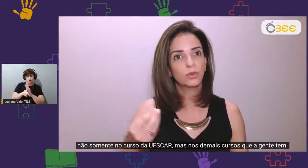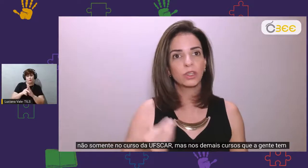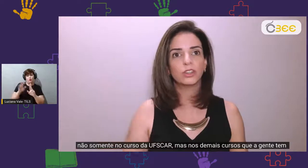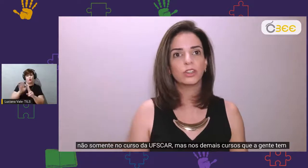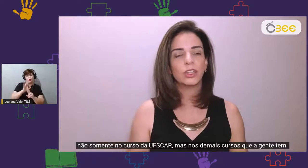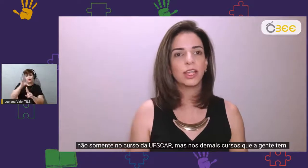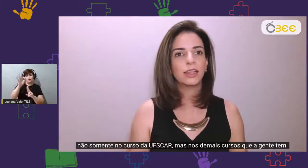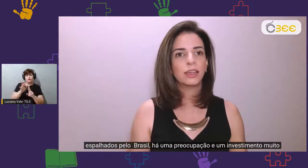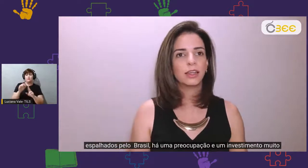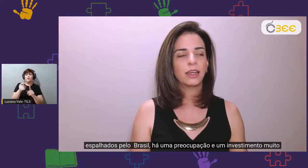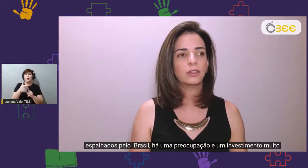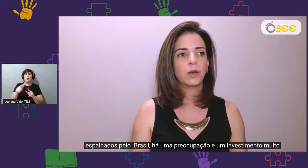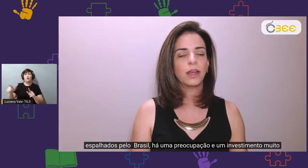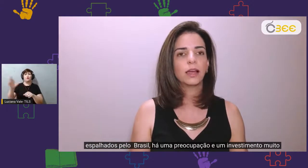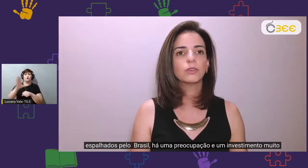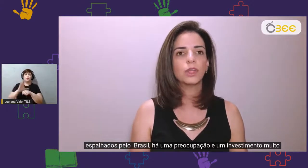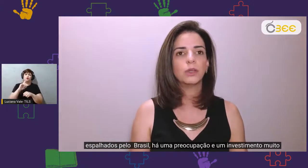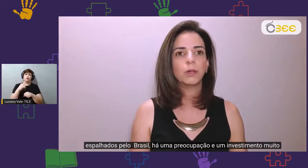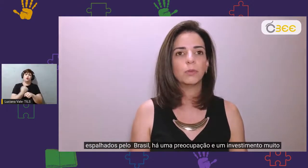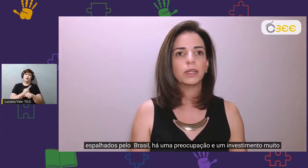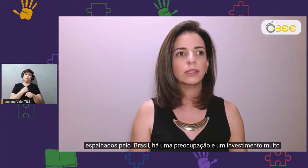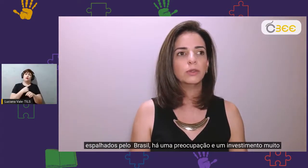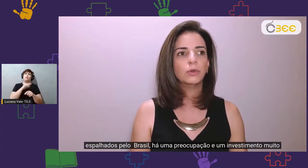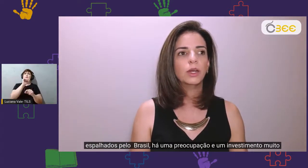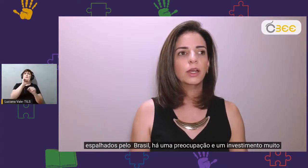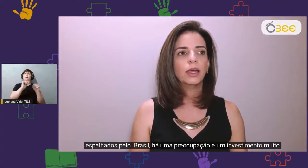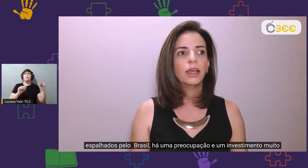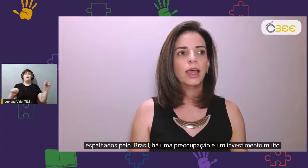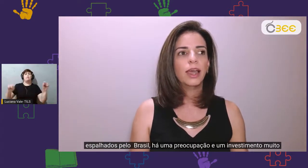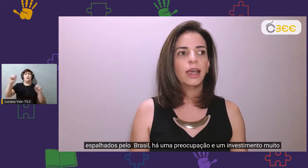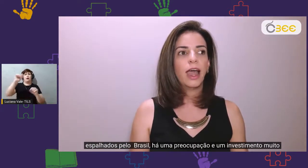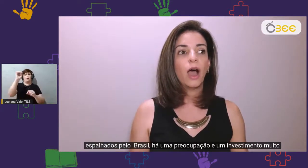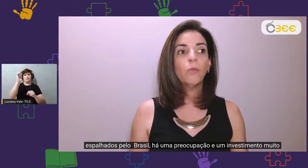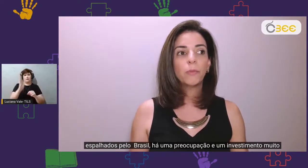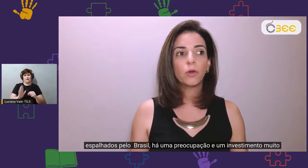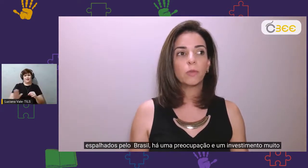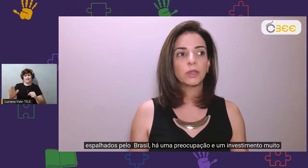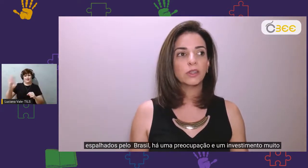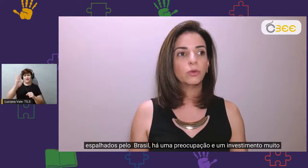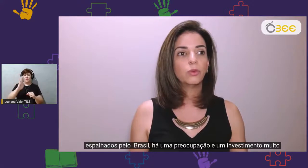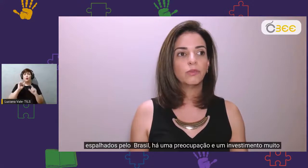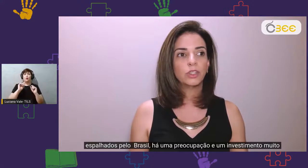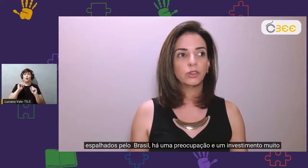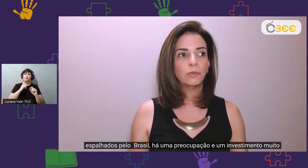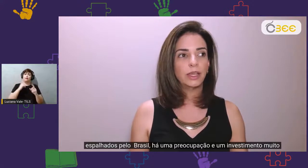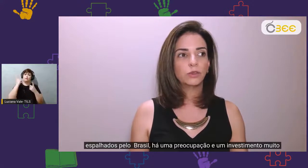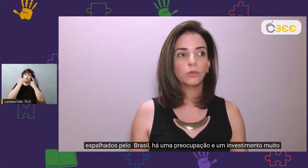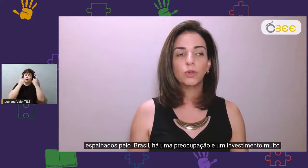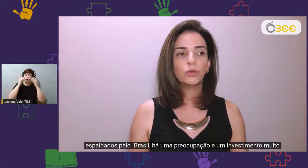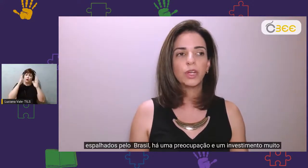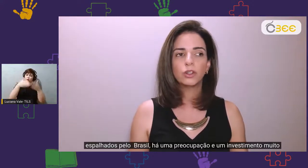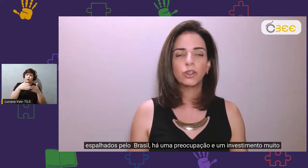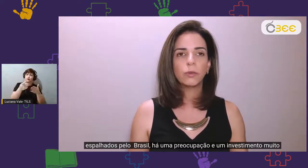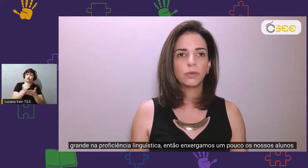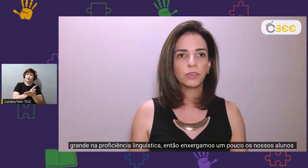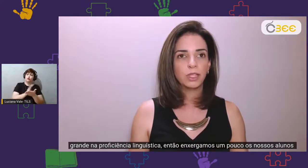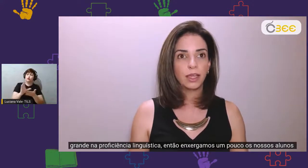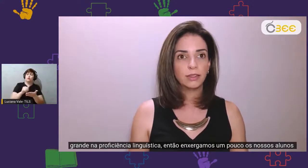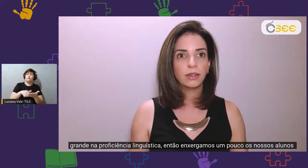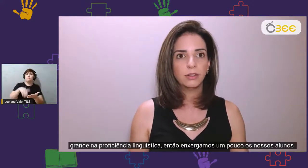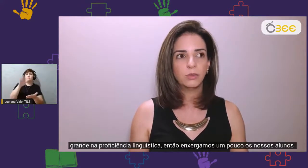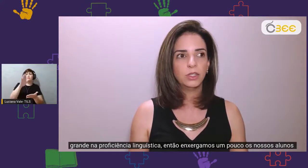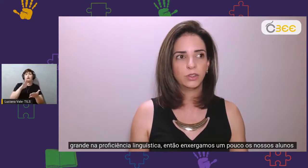demais cursos que a gente tem espalhados aí pelo Brasil, há uma preocupação e um investimento muito grande